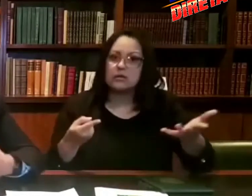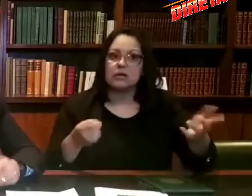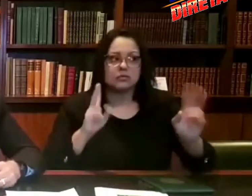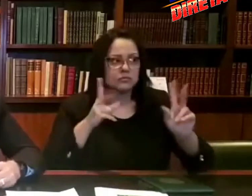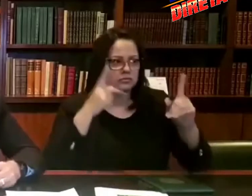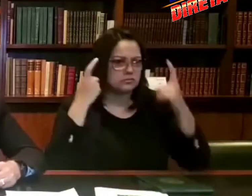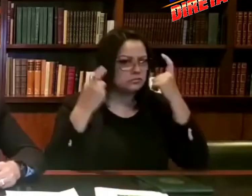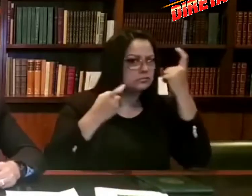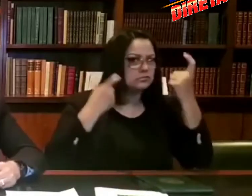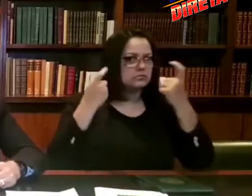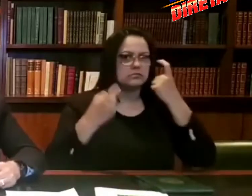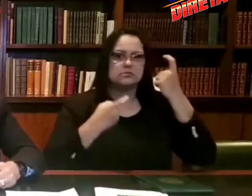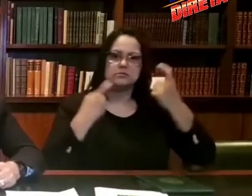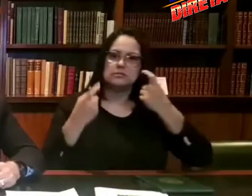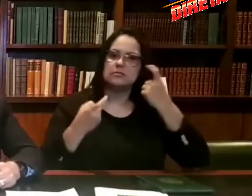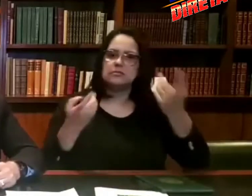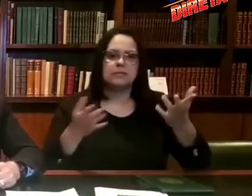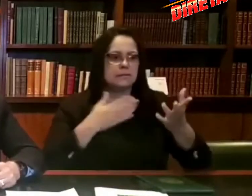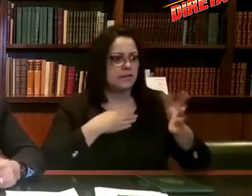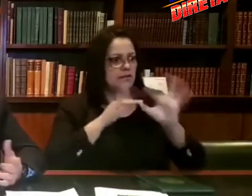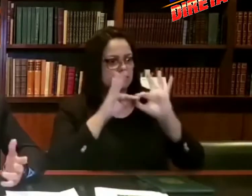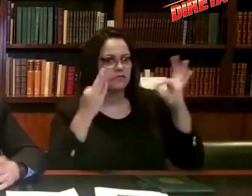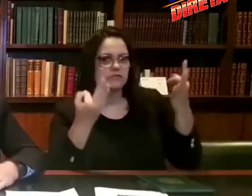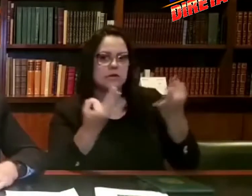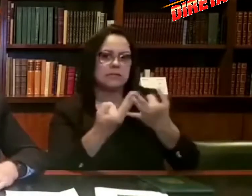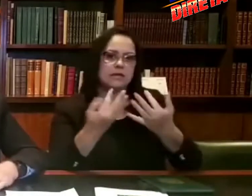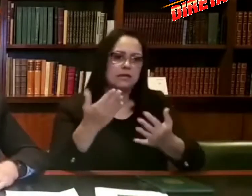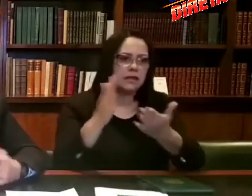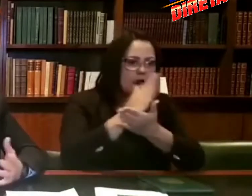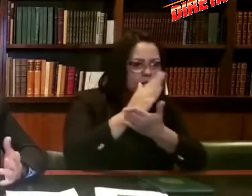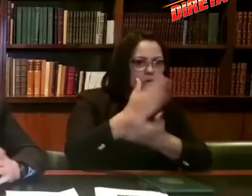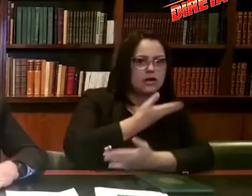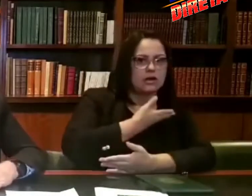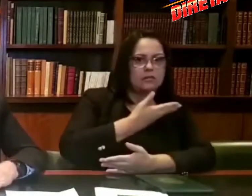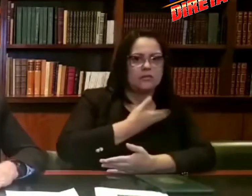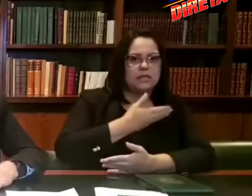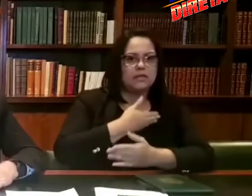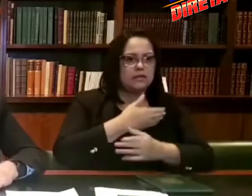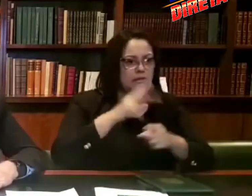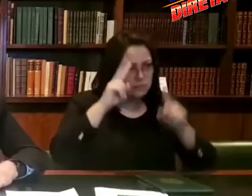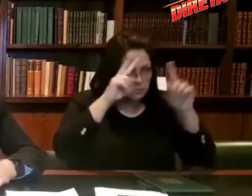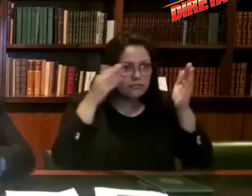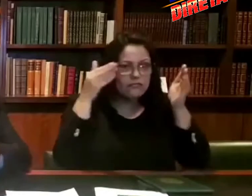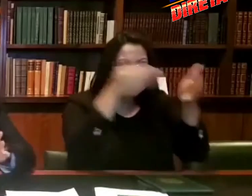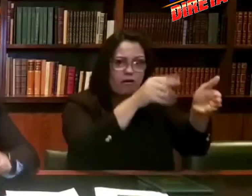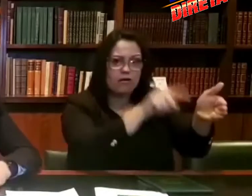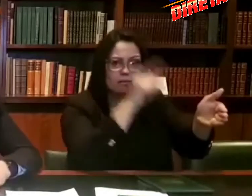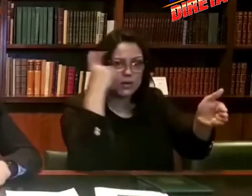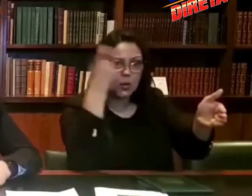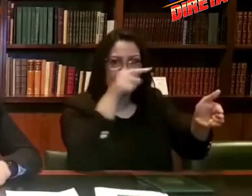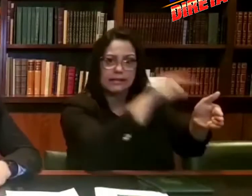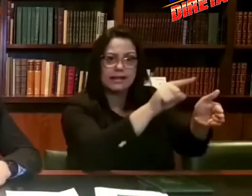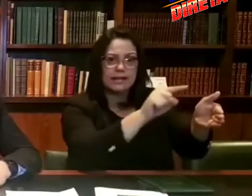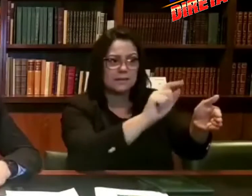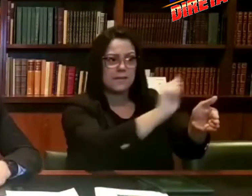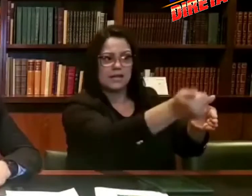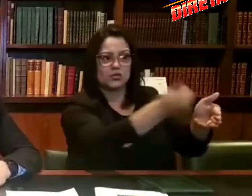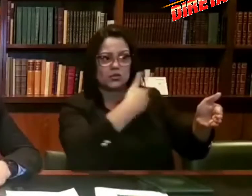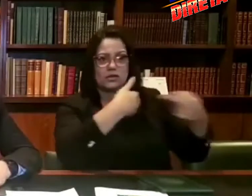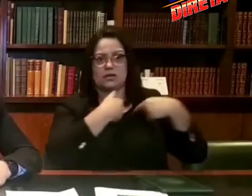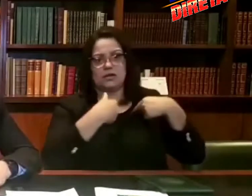sempre preocupei mais com meus familiares e alguns amigos meus do que até comigo mesmo. Tá? Então vocês vão ter conhecimento de tudo,